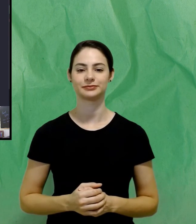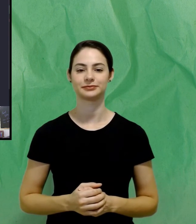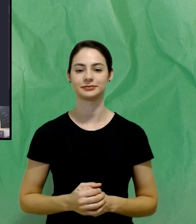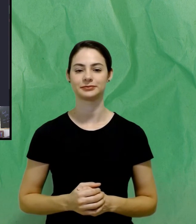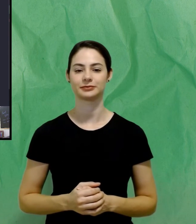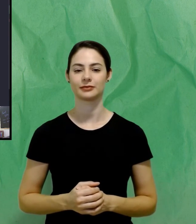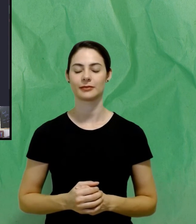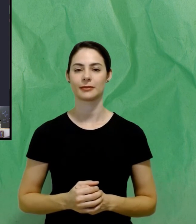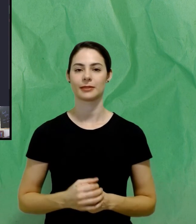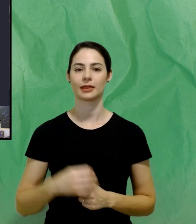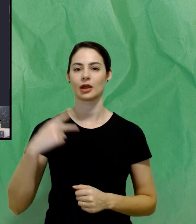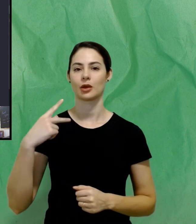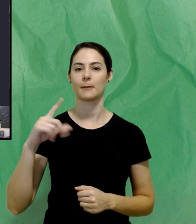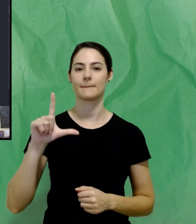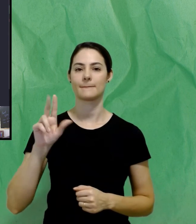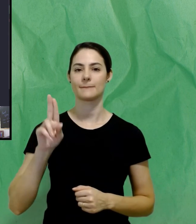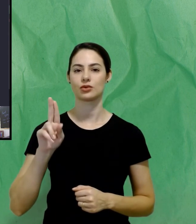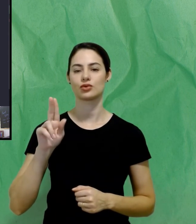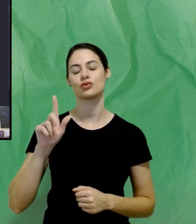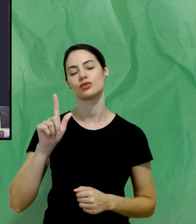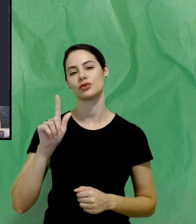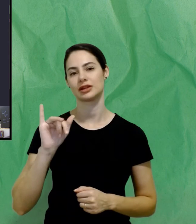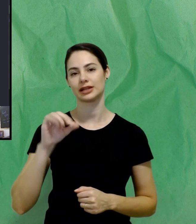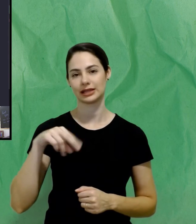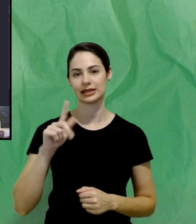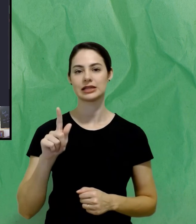Esse plugin vai ser utilizado com o